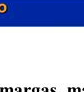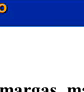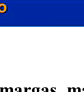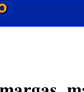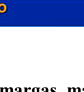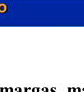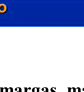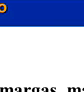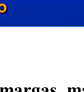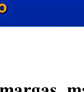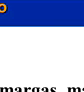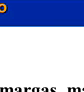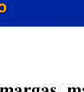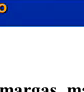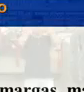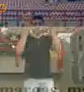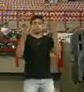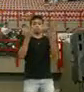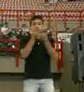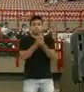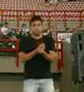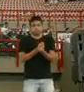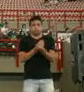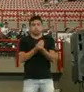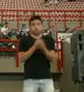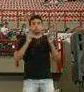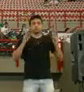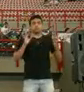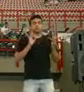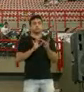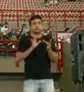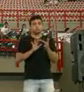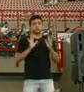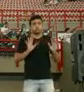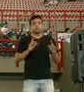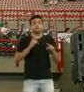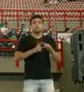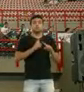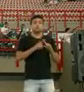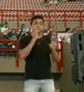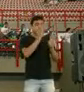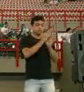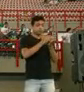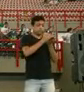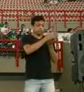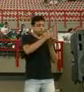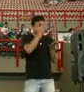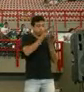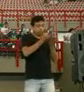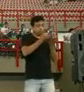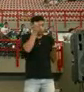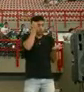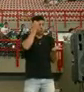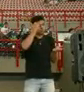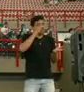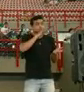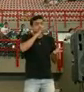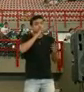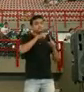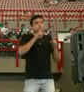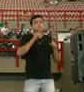seus frutos são doces. Você concorda com essa frase, ó? As raízes do estudo são